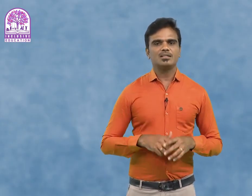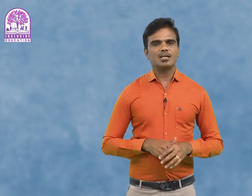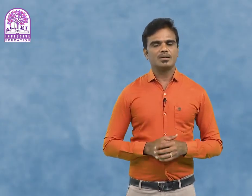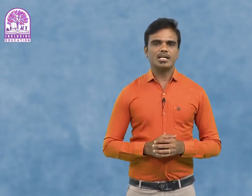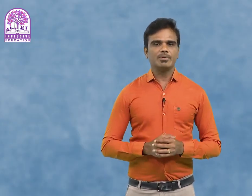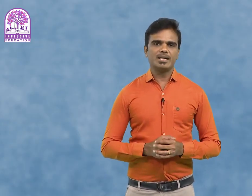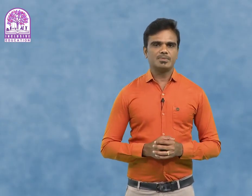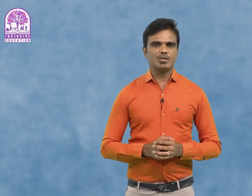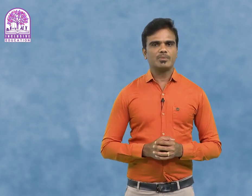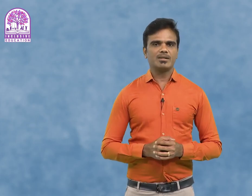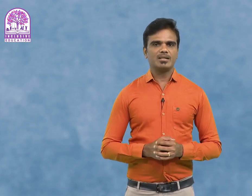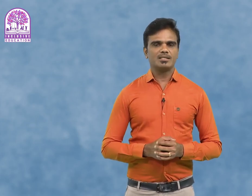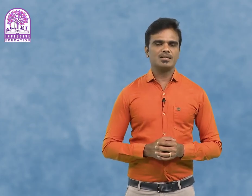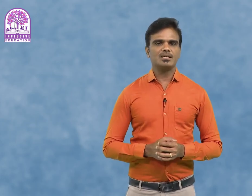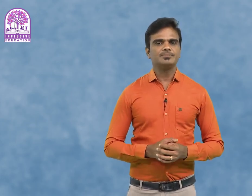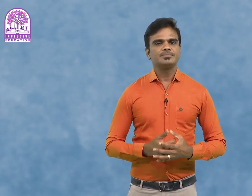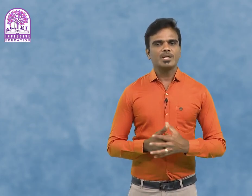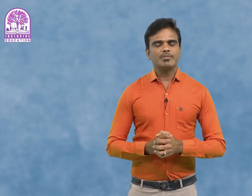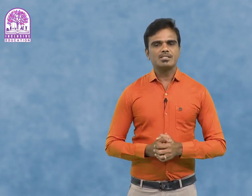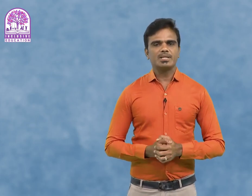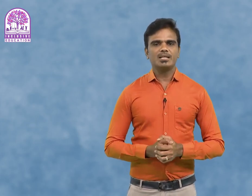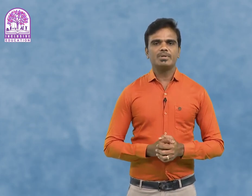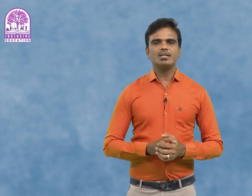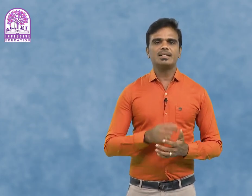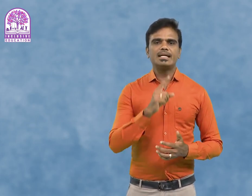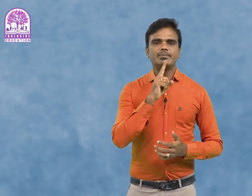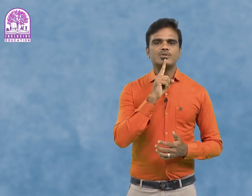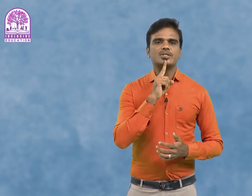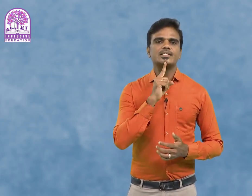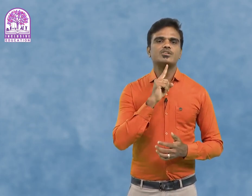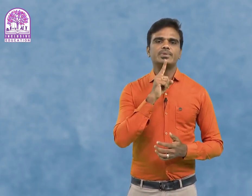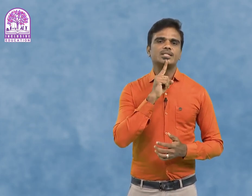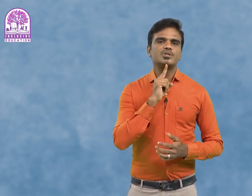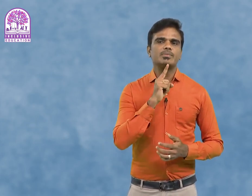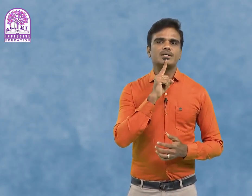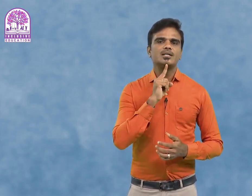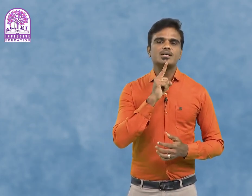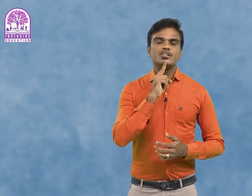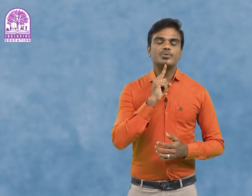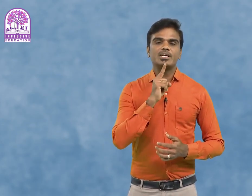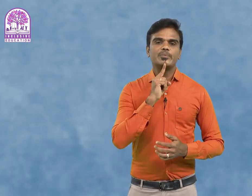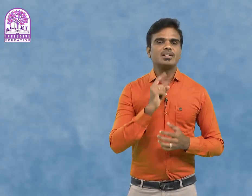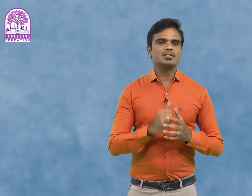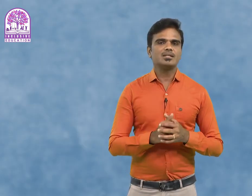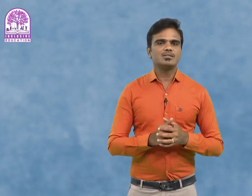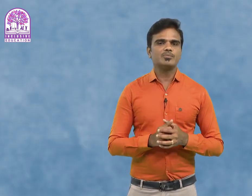அதை கண்டிப்பாக ப்ராக்டிஸ் பண்ணுங்கள் உங்கள் மாணவர்கள்ட்ட, சரிங்களா. இப்போ ஃபஸ்ட்டு பாருங்களேன், இப்போ ரெட் அப்படின்னு வச்சுக்கோங்களேன், சிவப்புக்கு இது சொன்னோமா, சிவப்பு அப்படிங்கிறப்ப என்னத்துக்கு நீங்கள் சிவப்பு